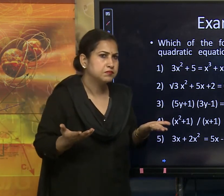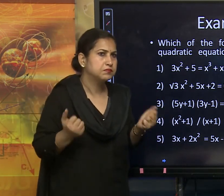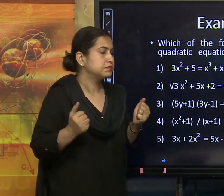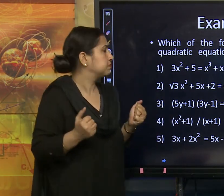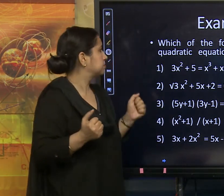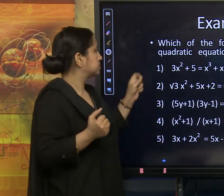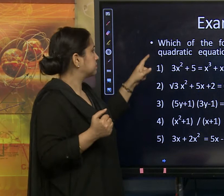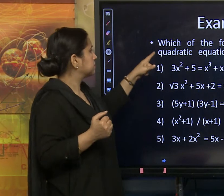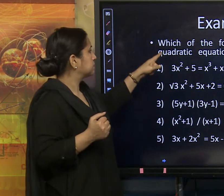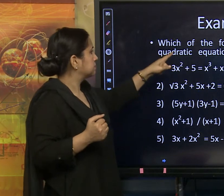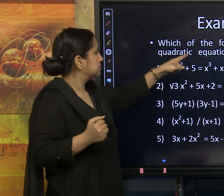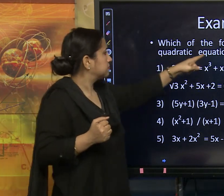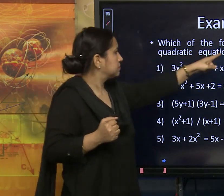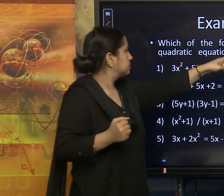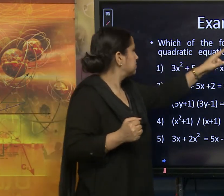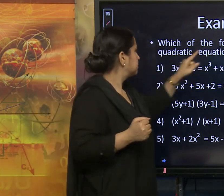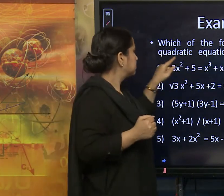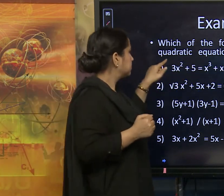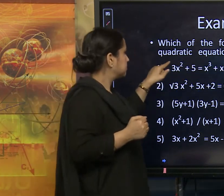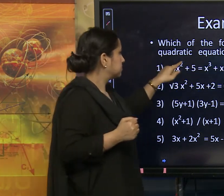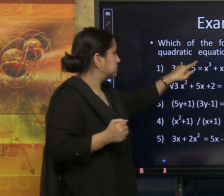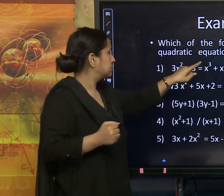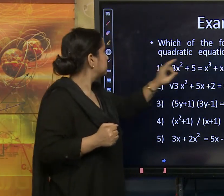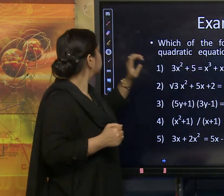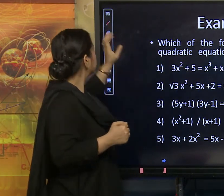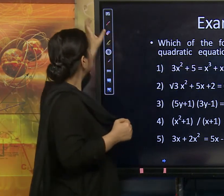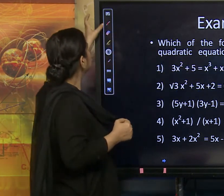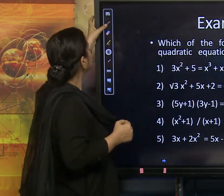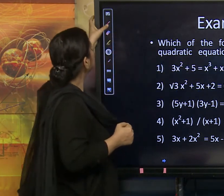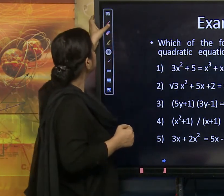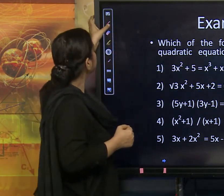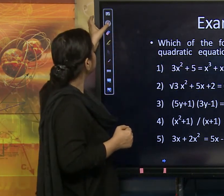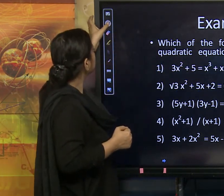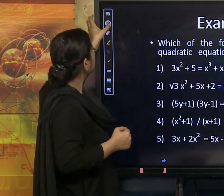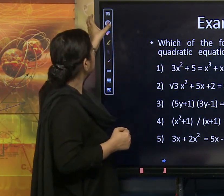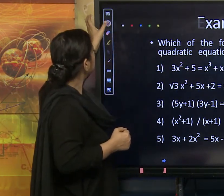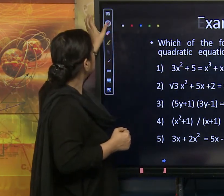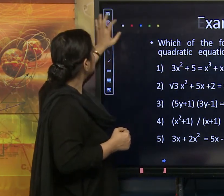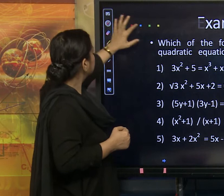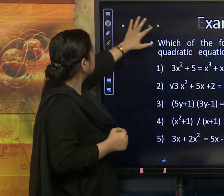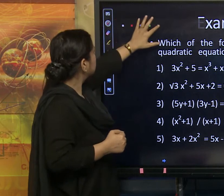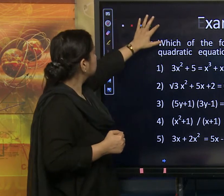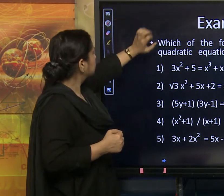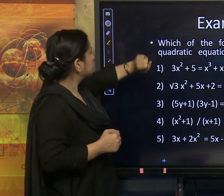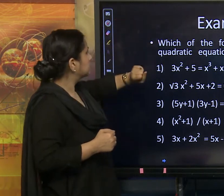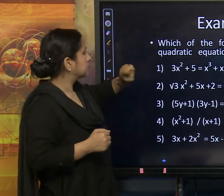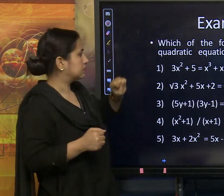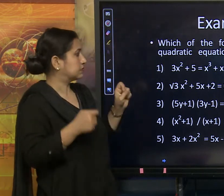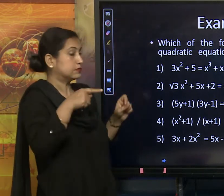अर्थात एग्जाम्पल करने वाले हैं। प्रश्न है, विच ऑफ द फॉलोइंग इक्वेशंस आर क्वाड्रेटिक इक्वेशन। कि